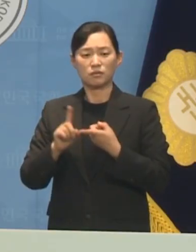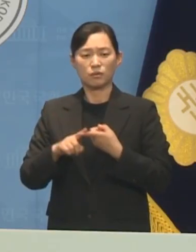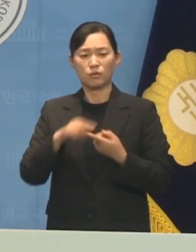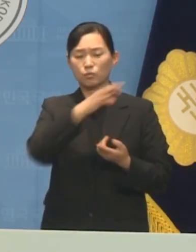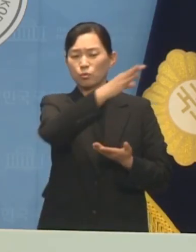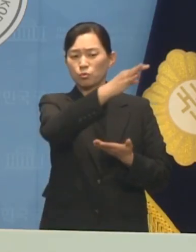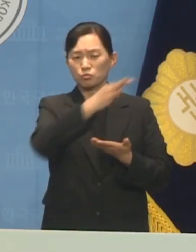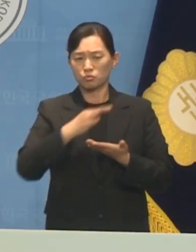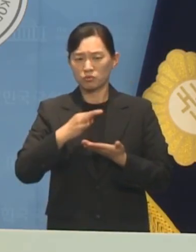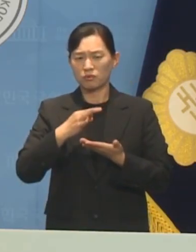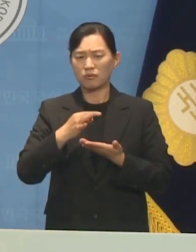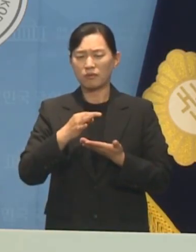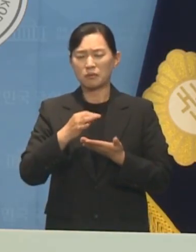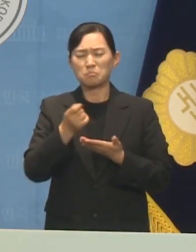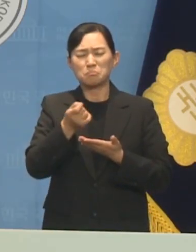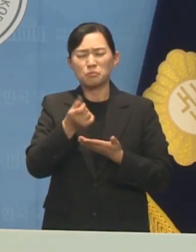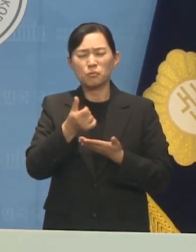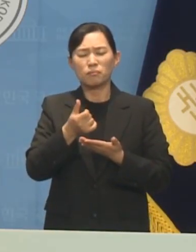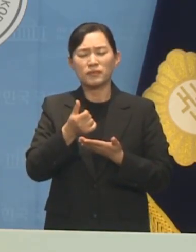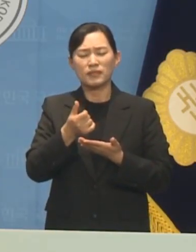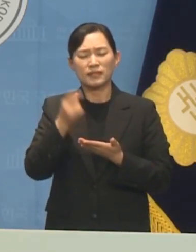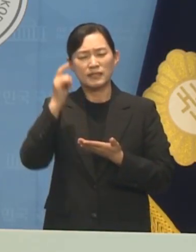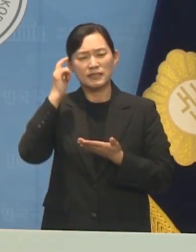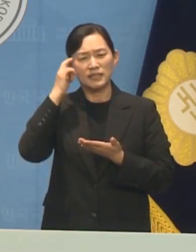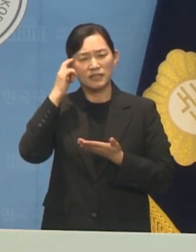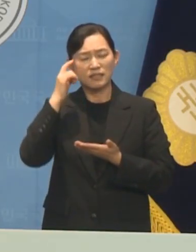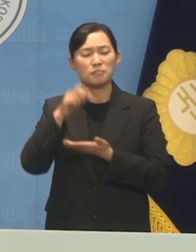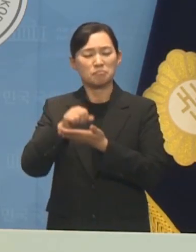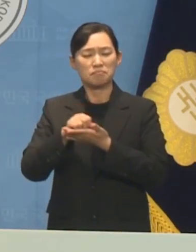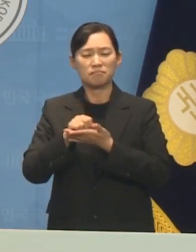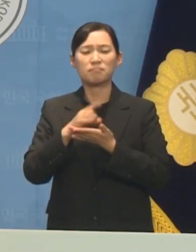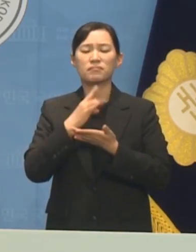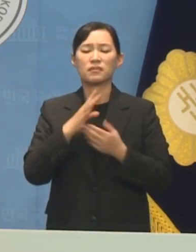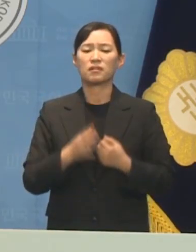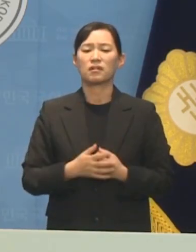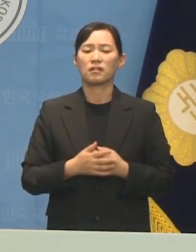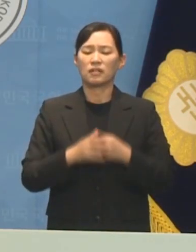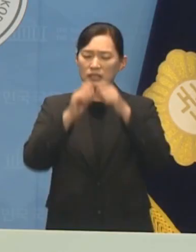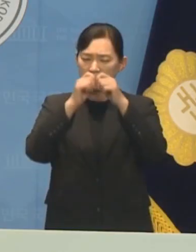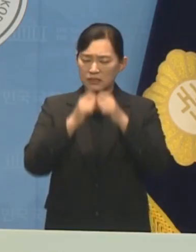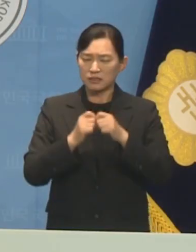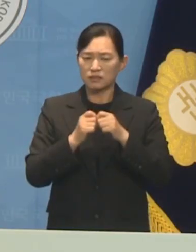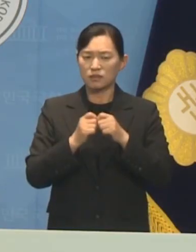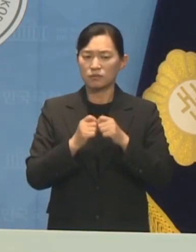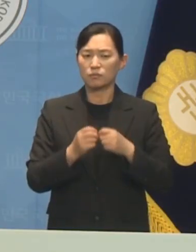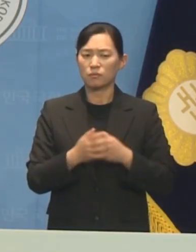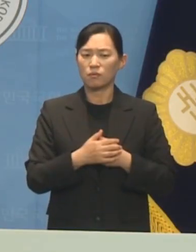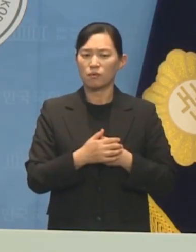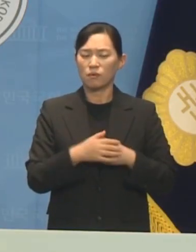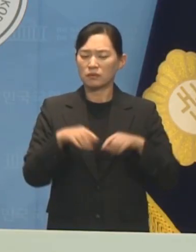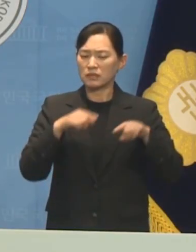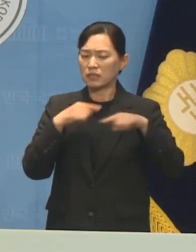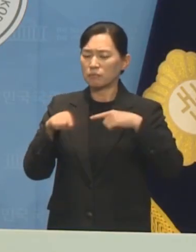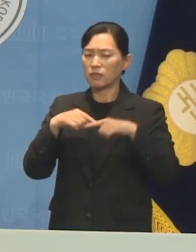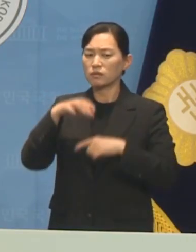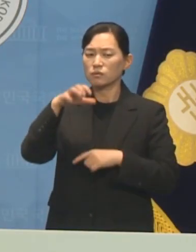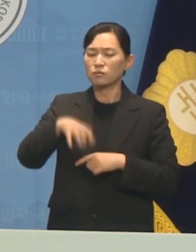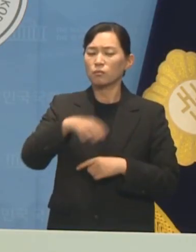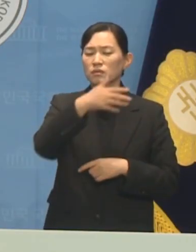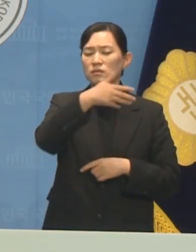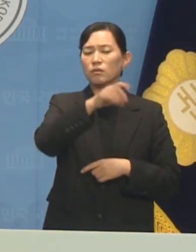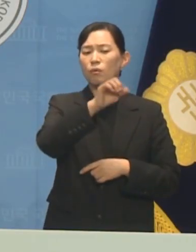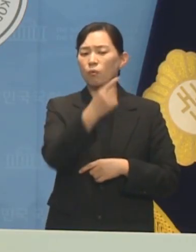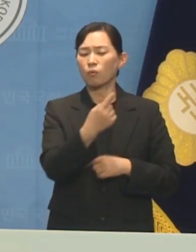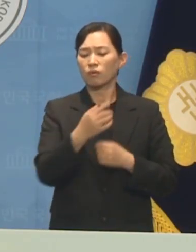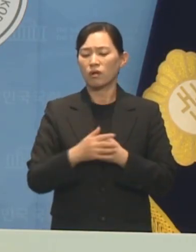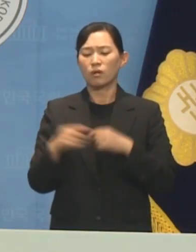돈을 적게 받았다라고 받아들일 수밖에 없습니다. 구체적이고 실질적으로 지배하는 원청인 청원아이스가